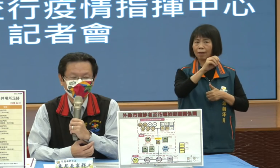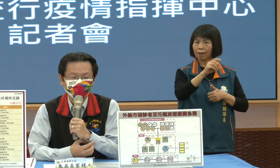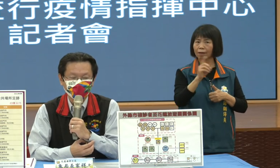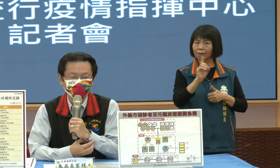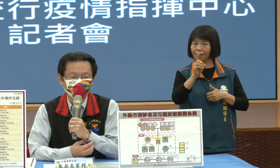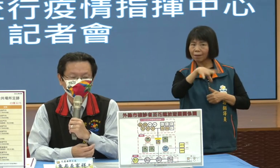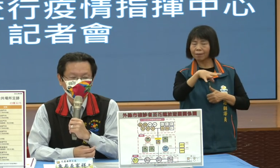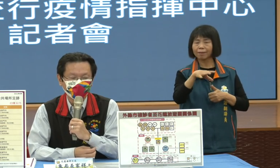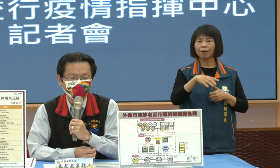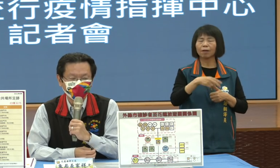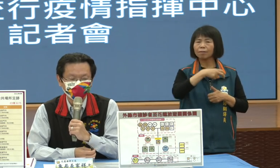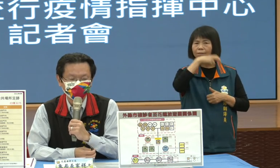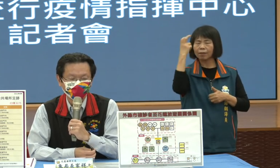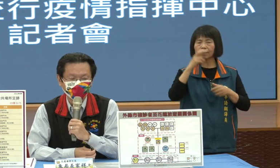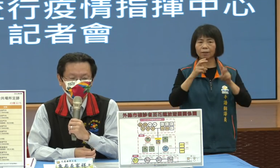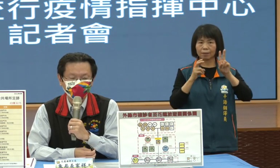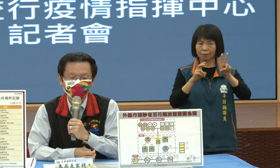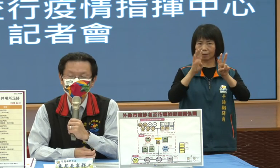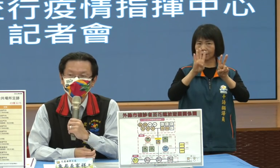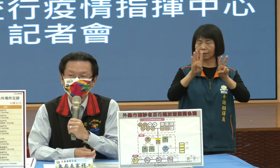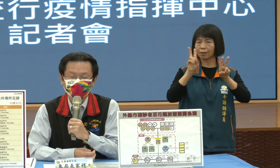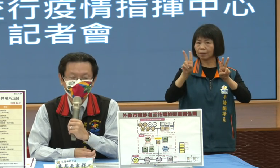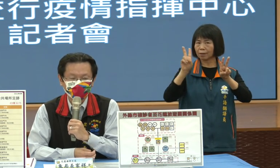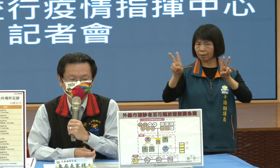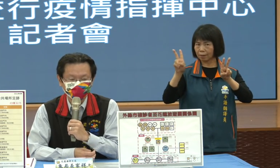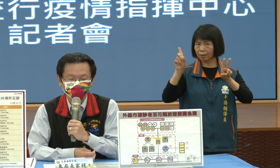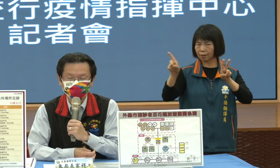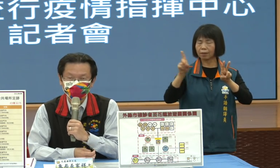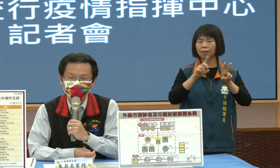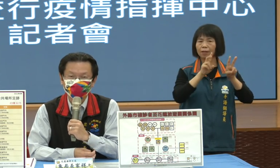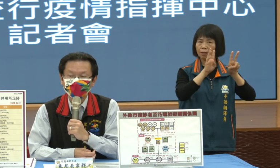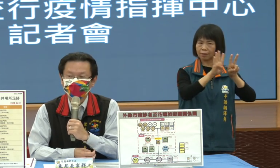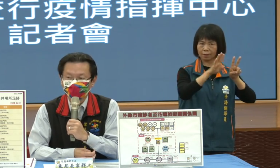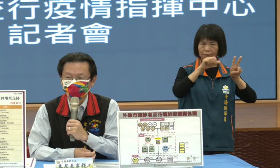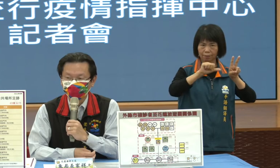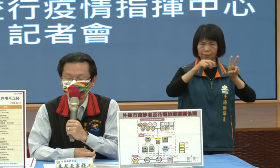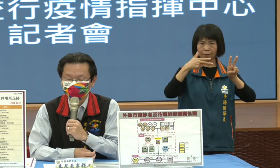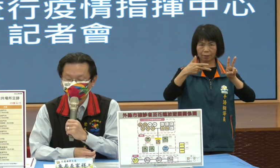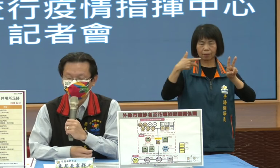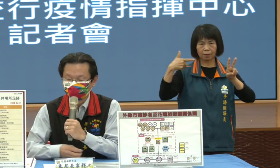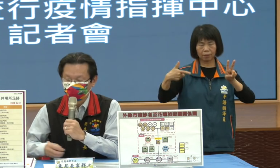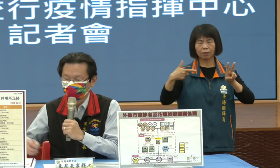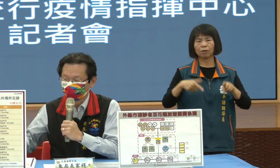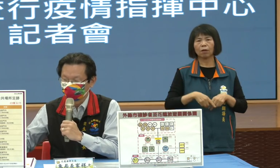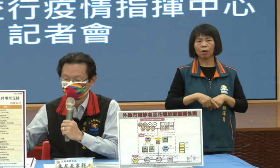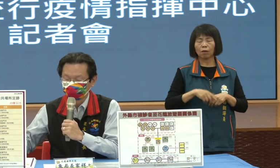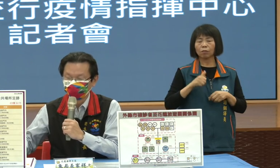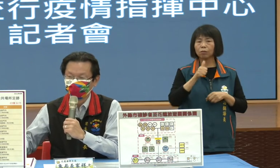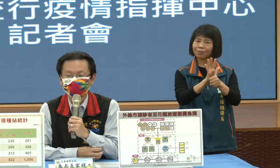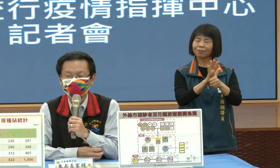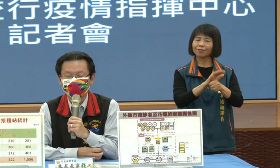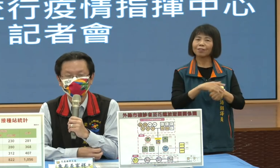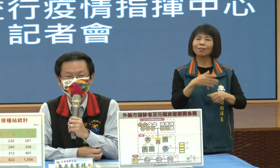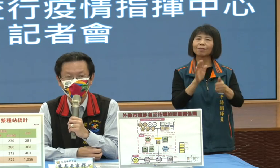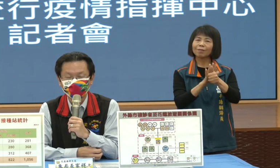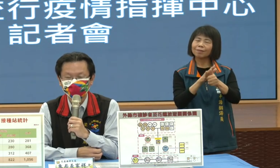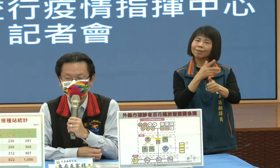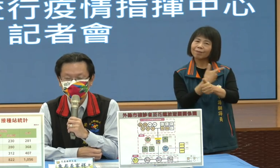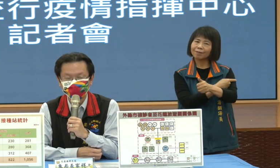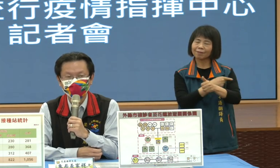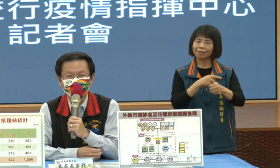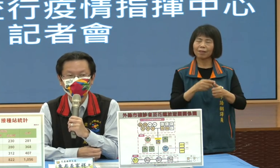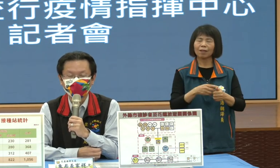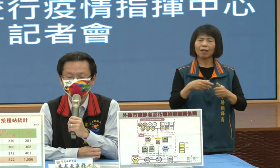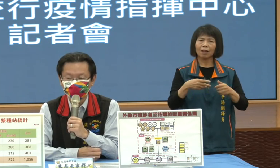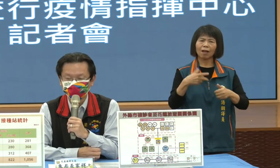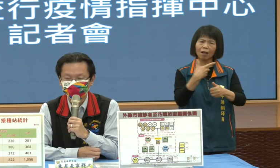点，发现到他跟24221跟24576。都有在重叠的位置出现，都让我们未打第